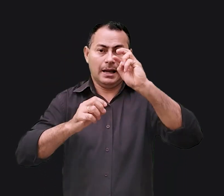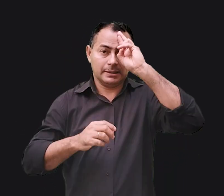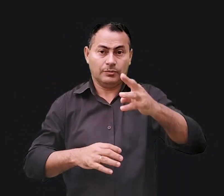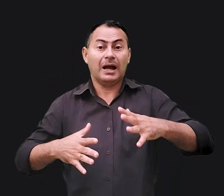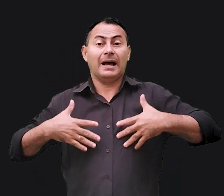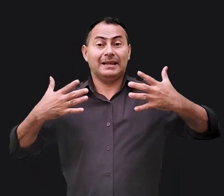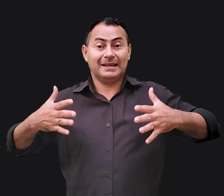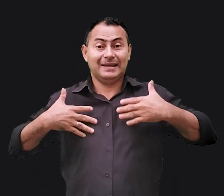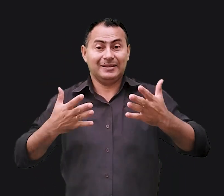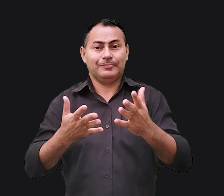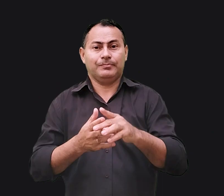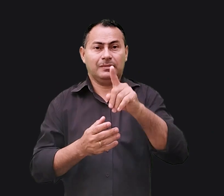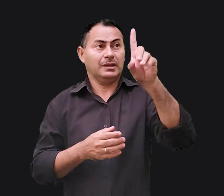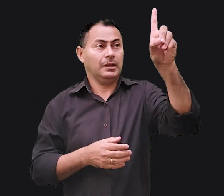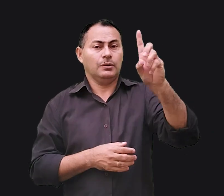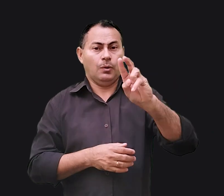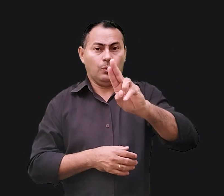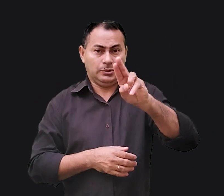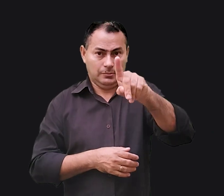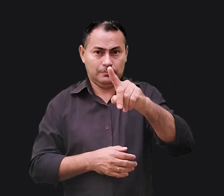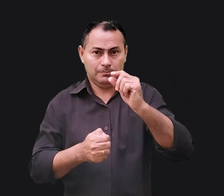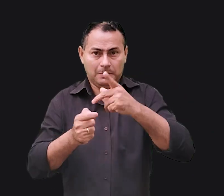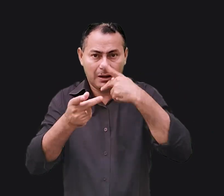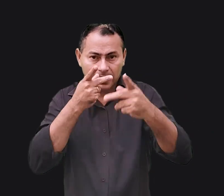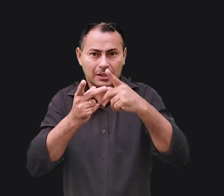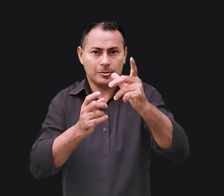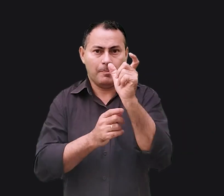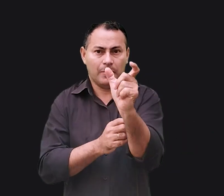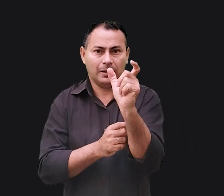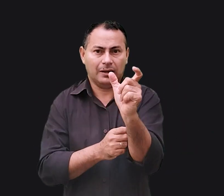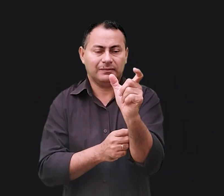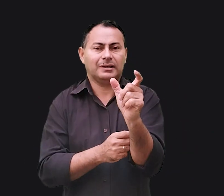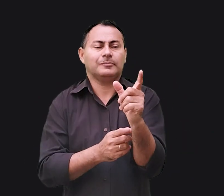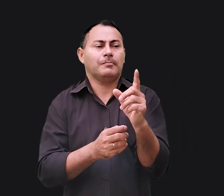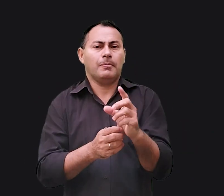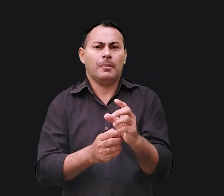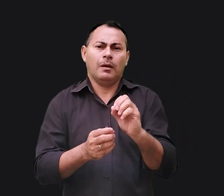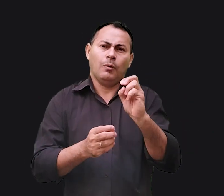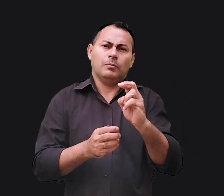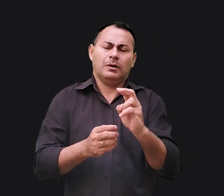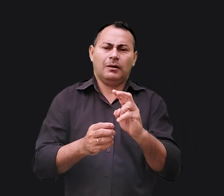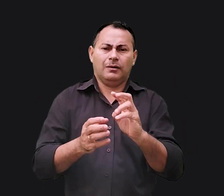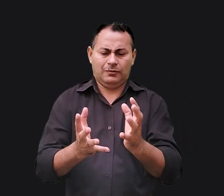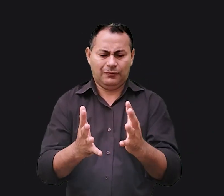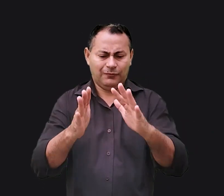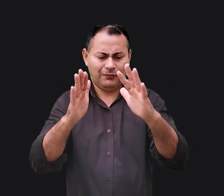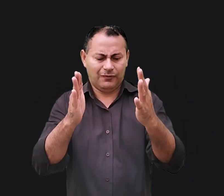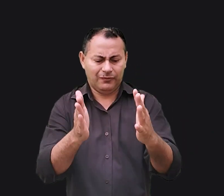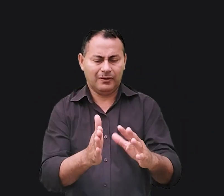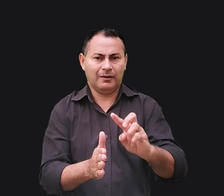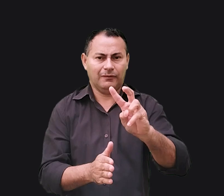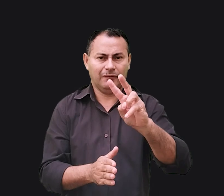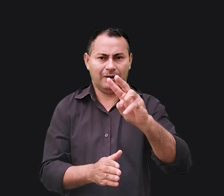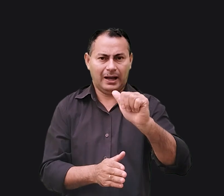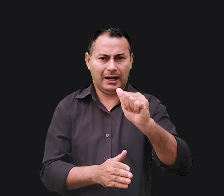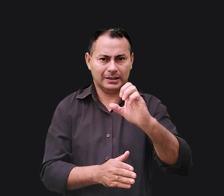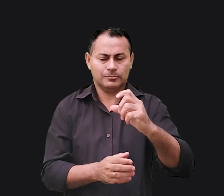alegria. Quando Deus usa você para falar sua palavra, ou como um vaso, ou usa você para fazer